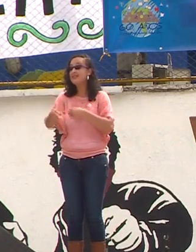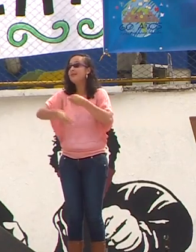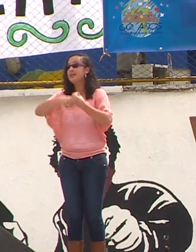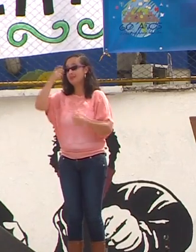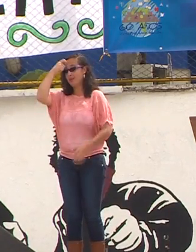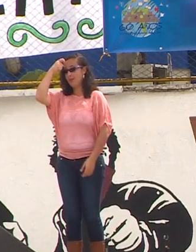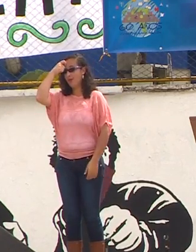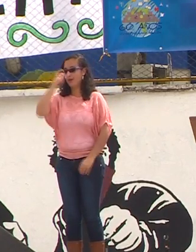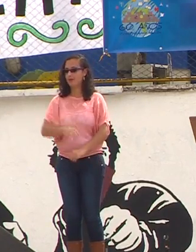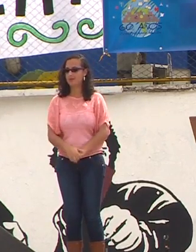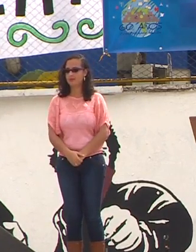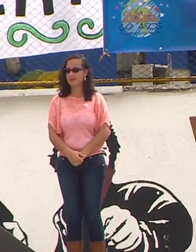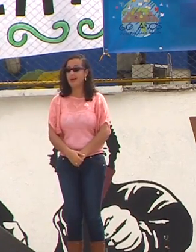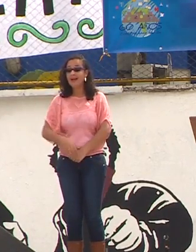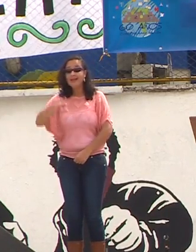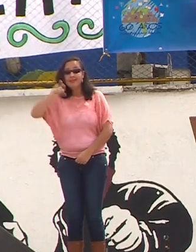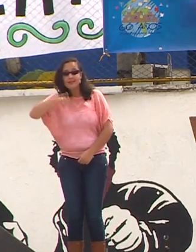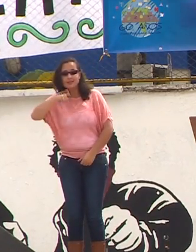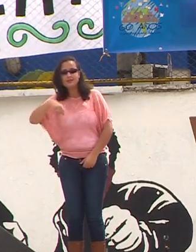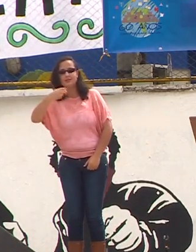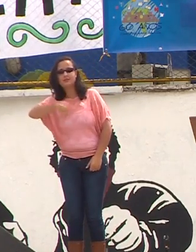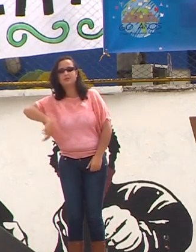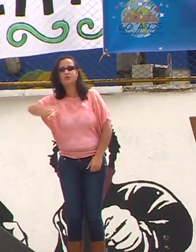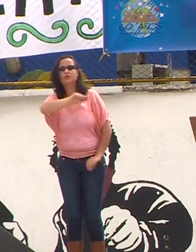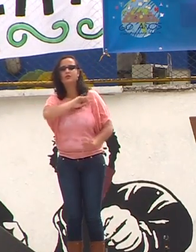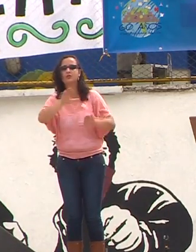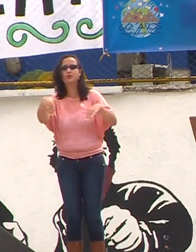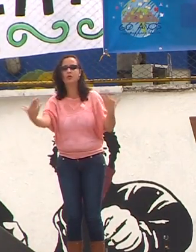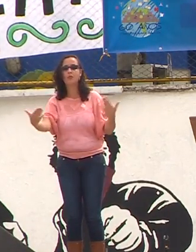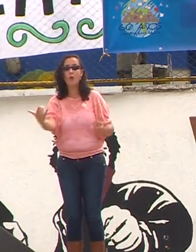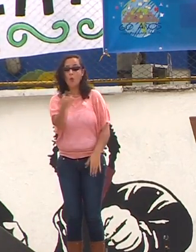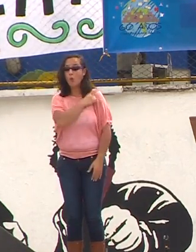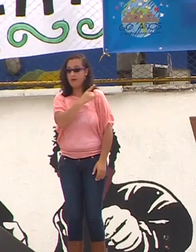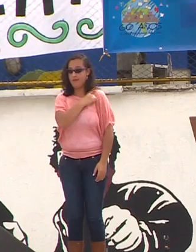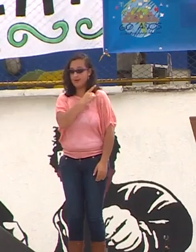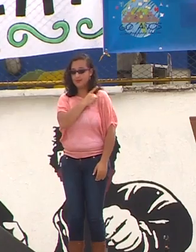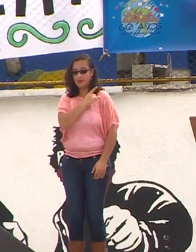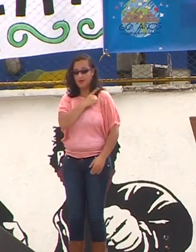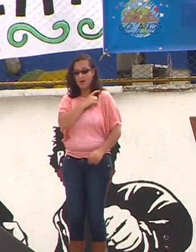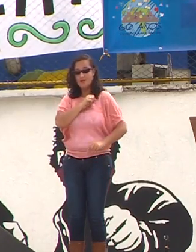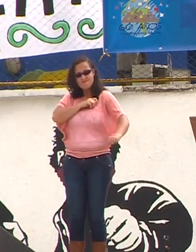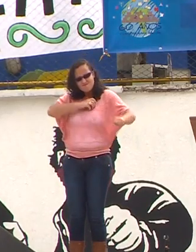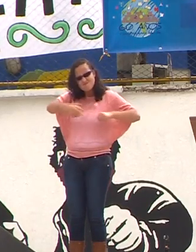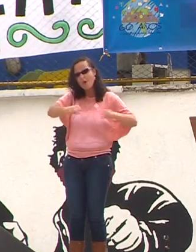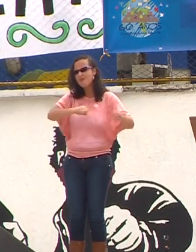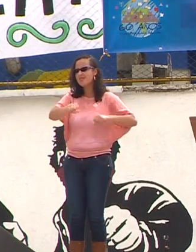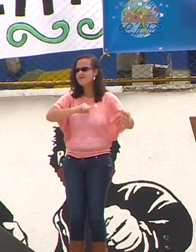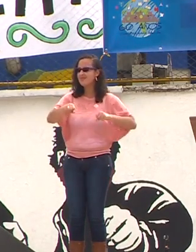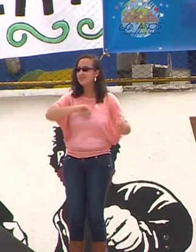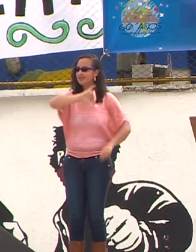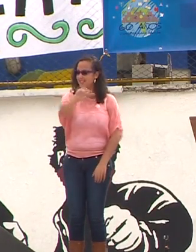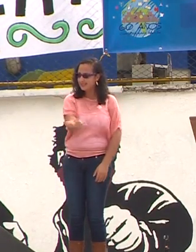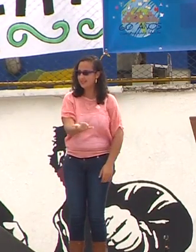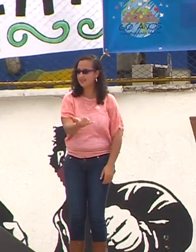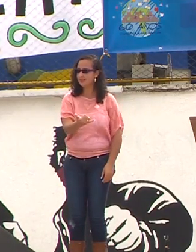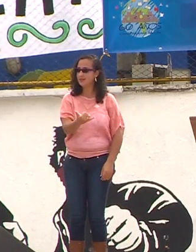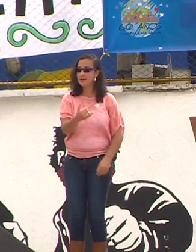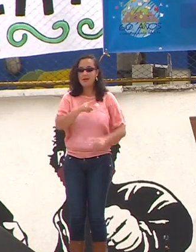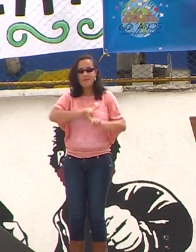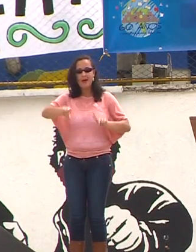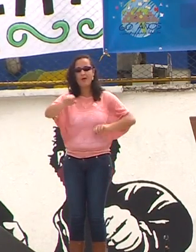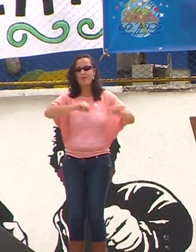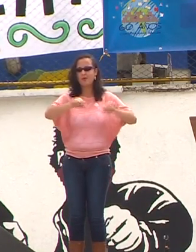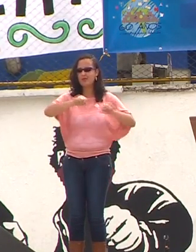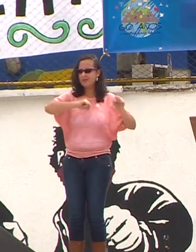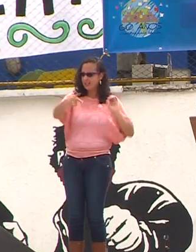una universidad movilizada y movilizadora, de cara a la luz y con eco